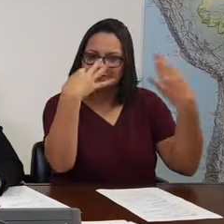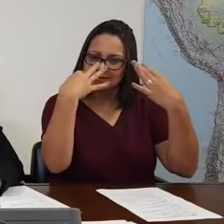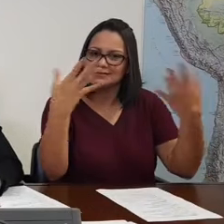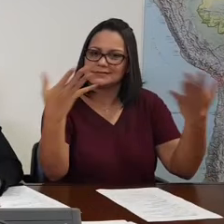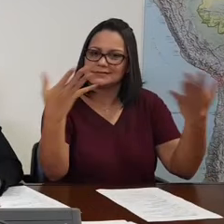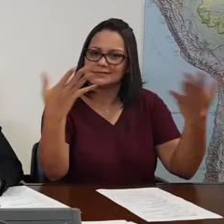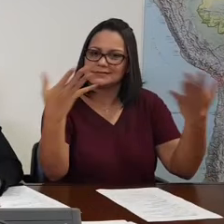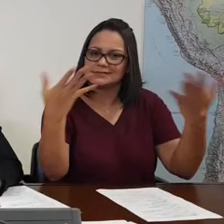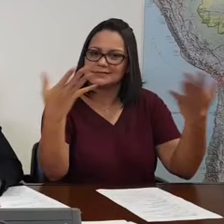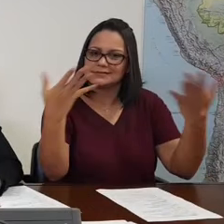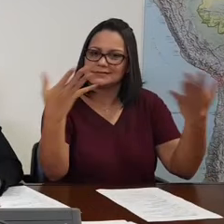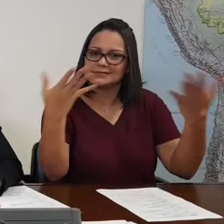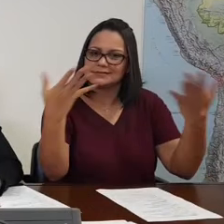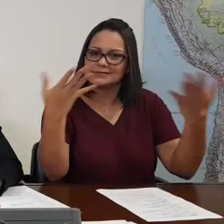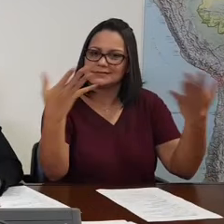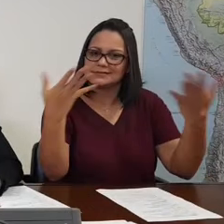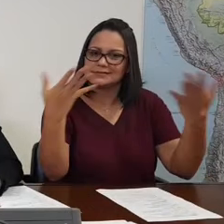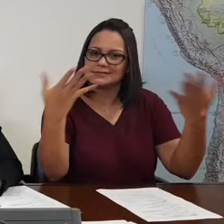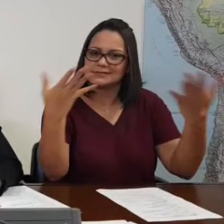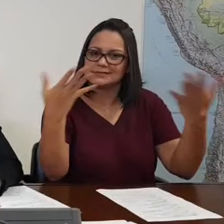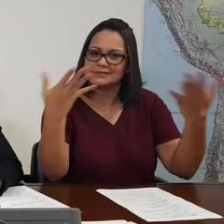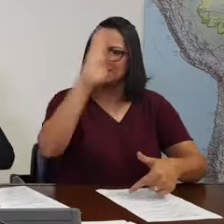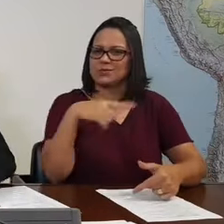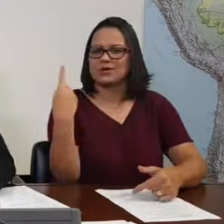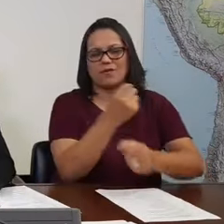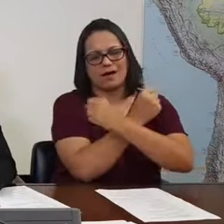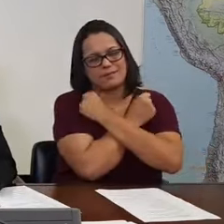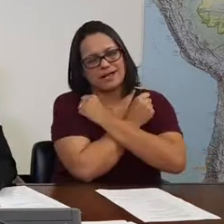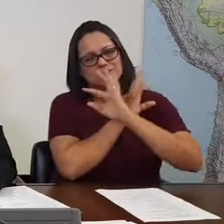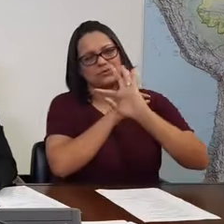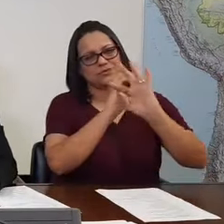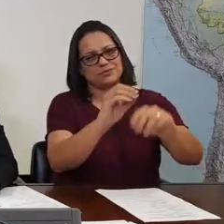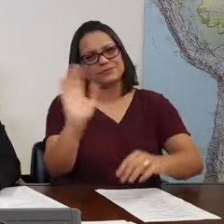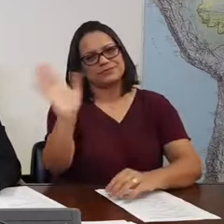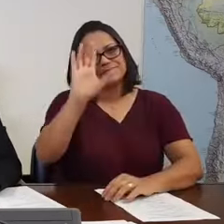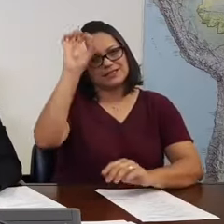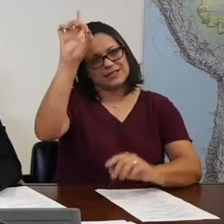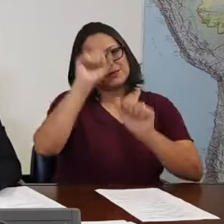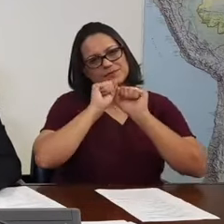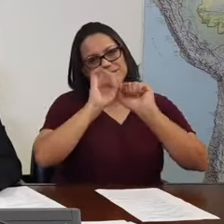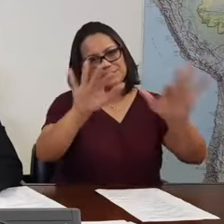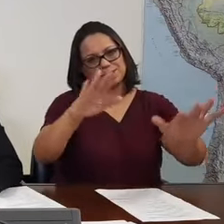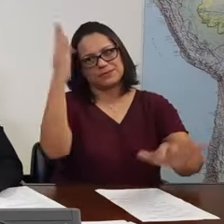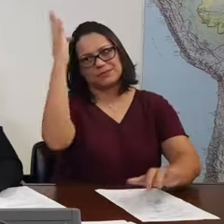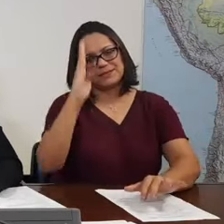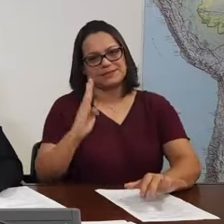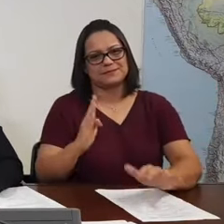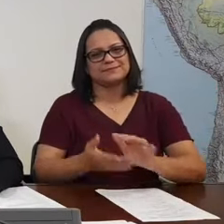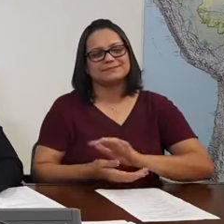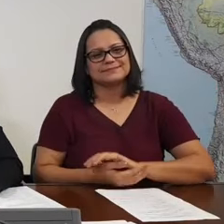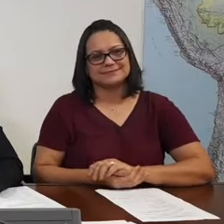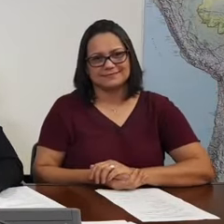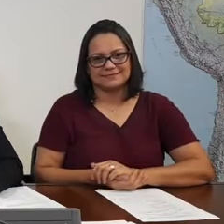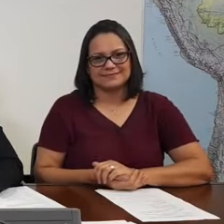até o momento. E vamos em frente, que o Brasil é nosso. Um abraço a todo mundo. Deus abençoe o nosso Brasil.